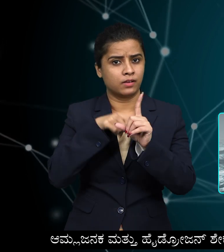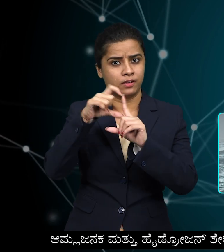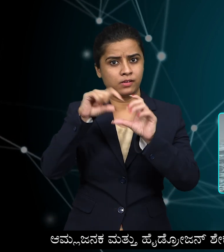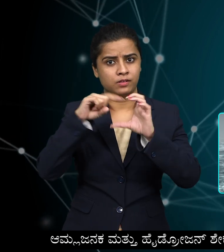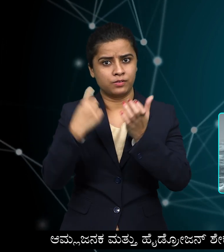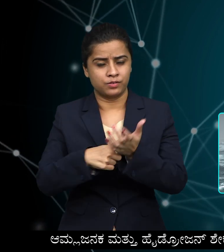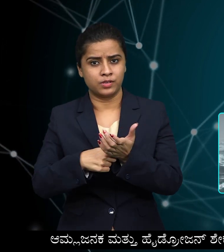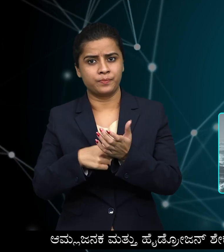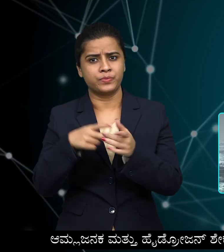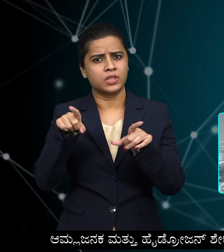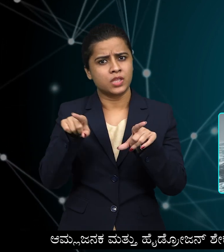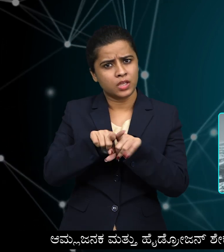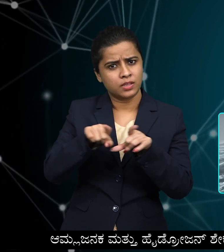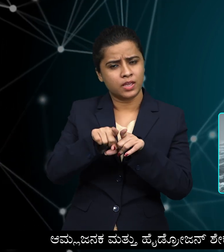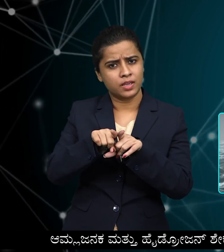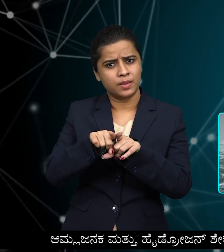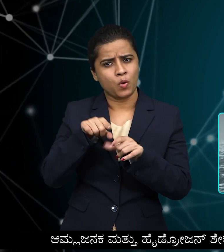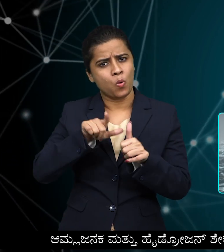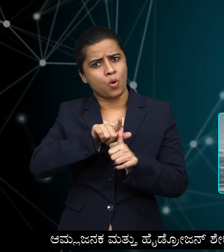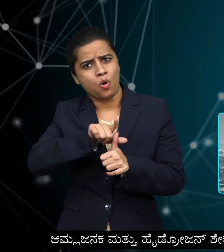ಶೇಕಡಾವಾರು ಒಂದೇ ಆಗಿರುವುದನ್ನು ಕಂಡುಕೊಂಡರು.